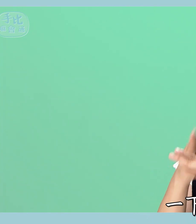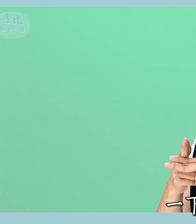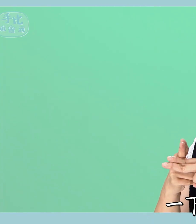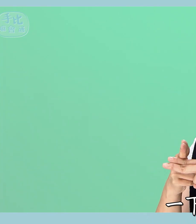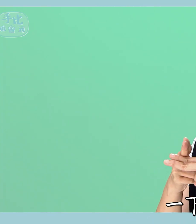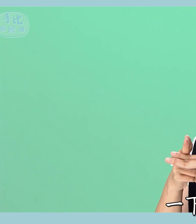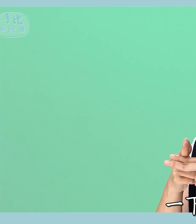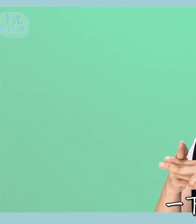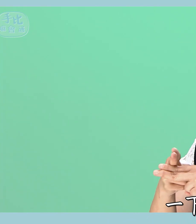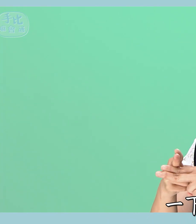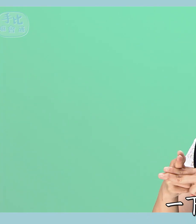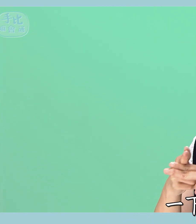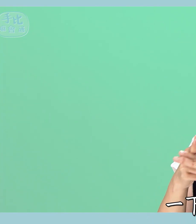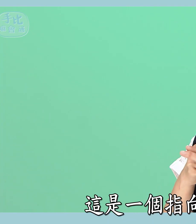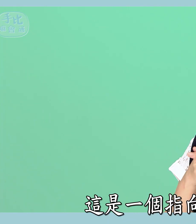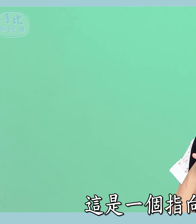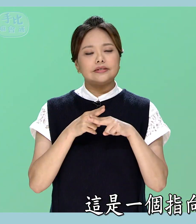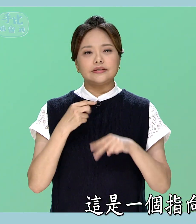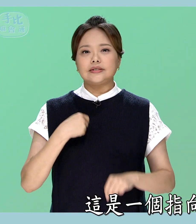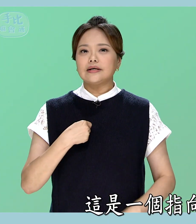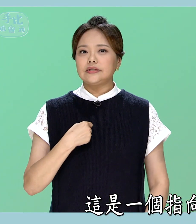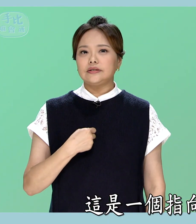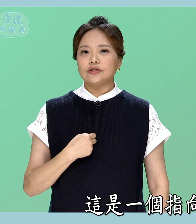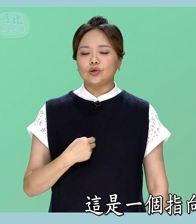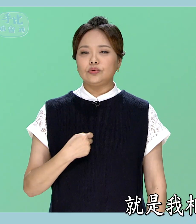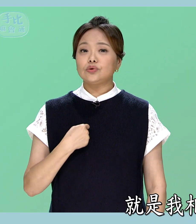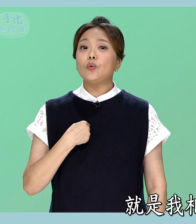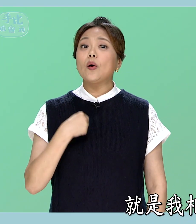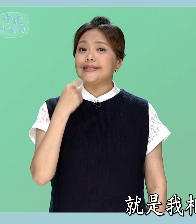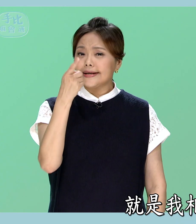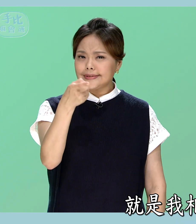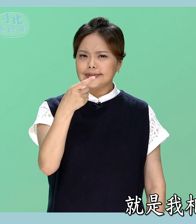下。好，那这是一个指向性的手语，就是我相信你。